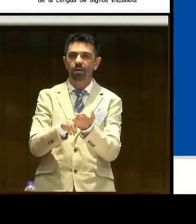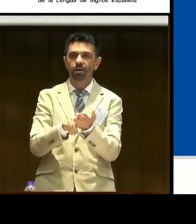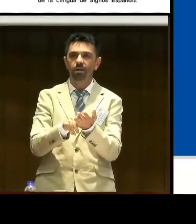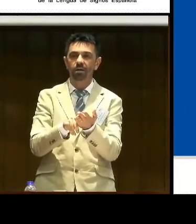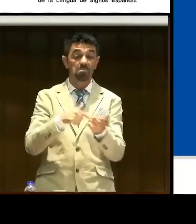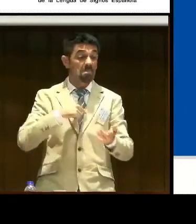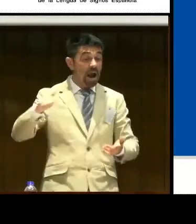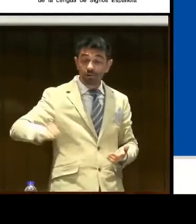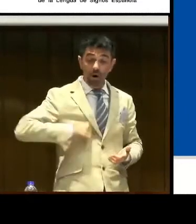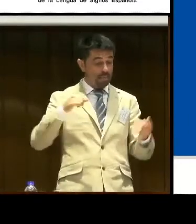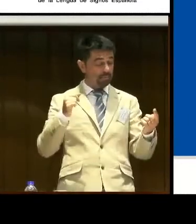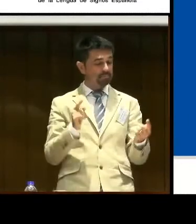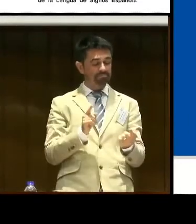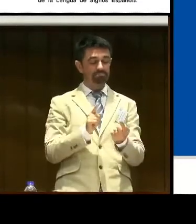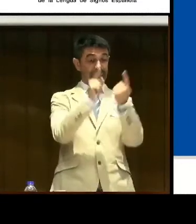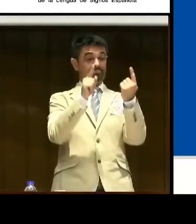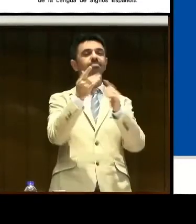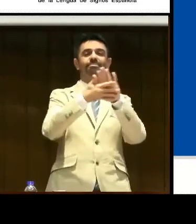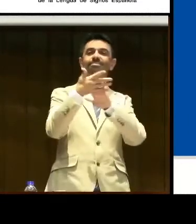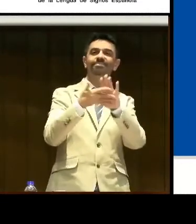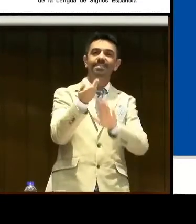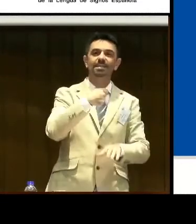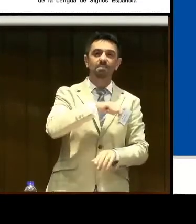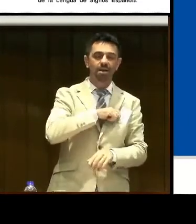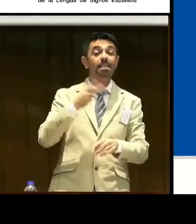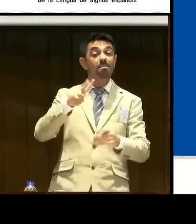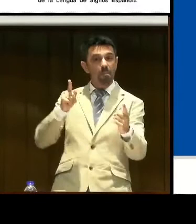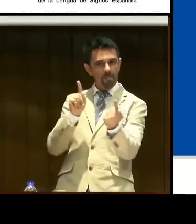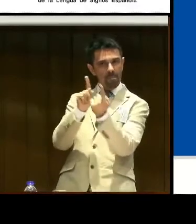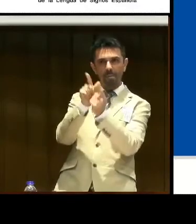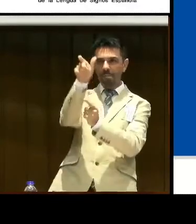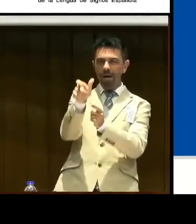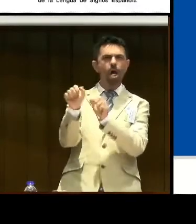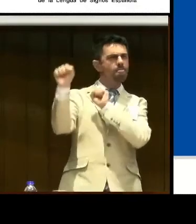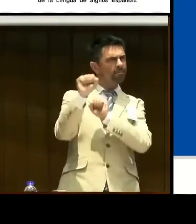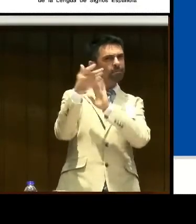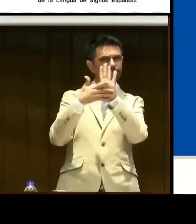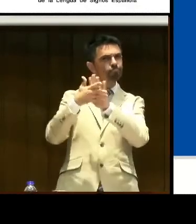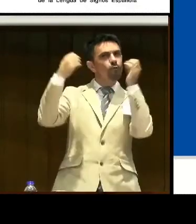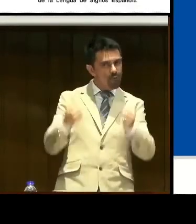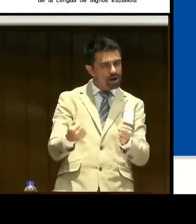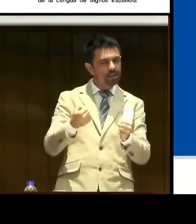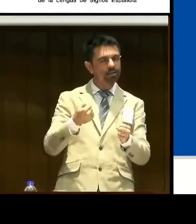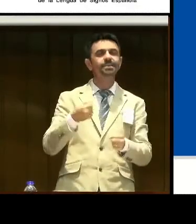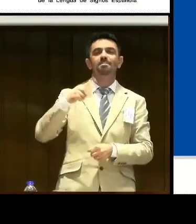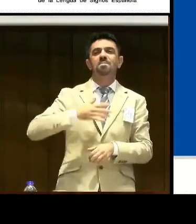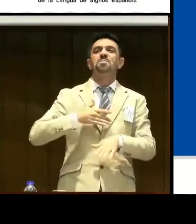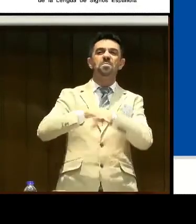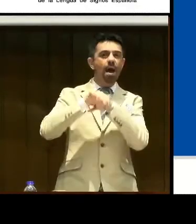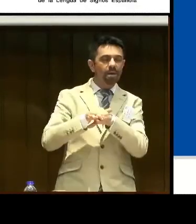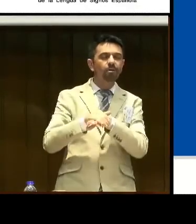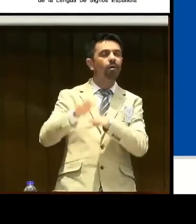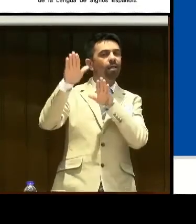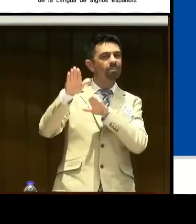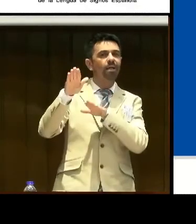con la lengua de signos española y con otro de los mayores defensores de la misma, mi también admirado